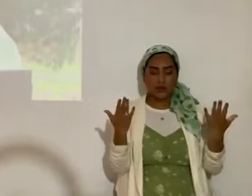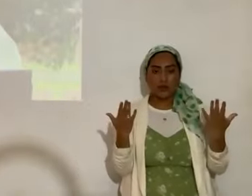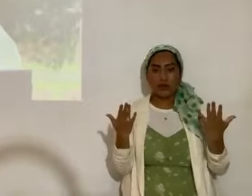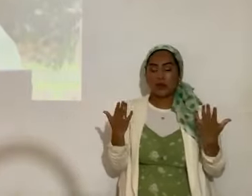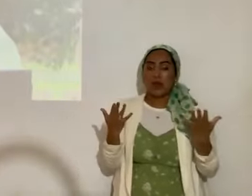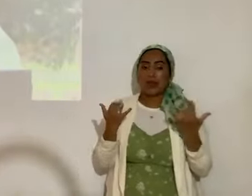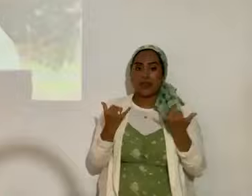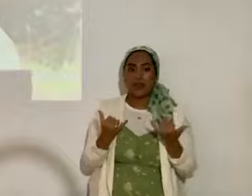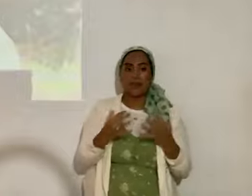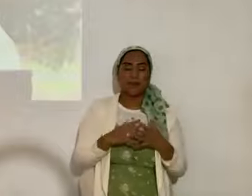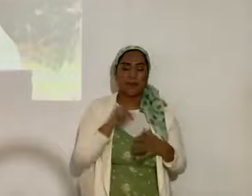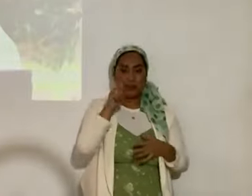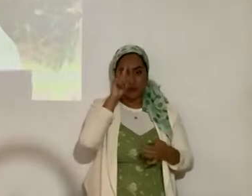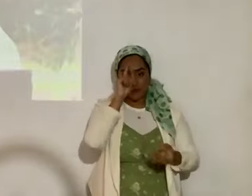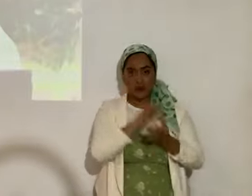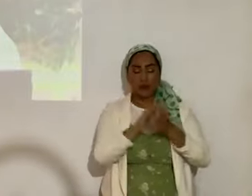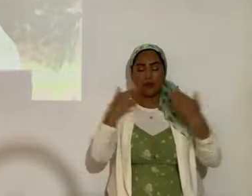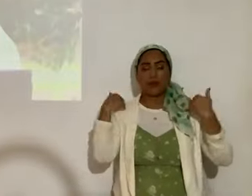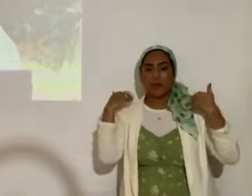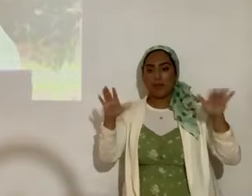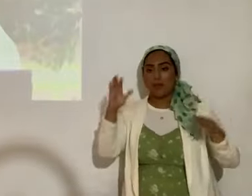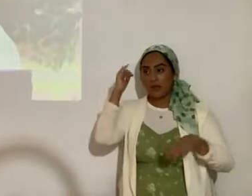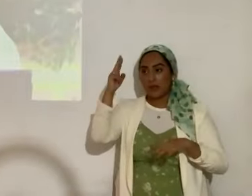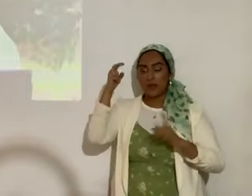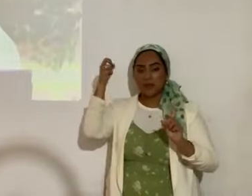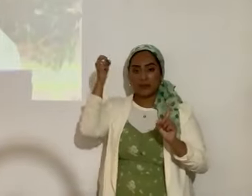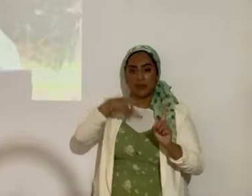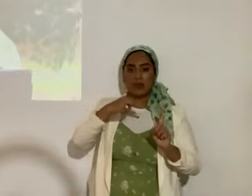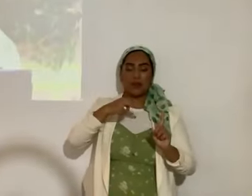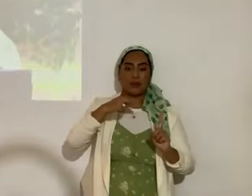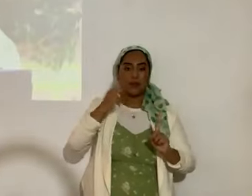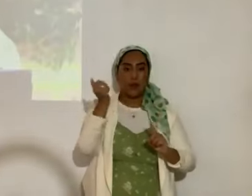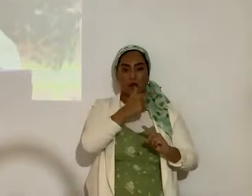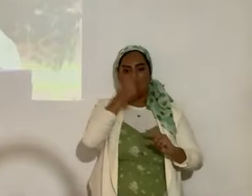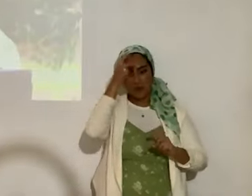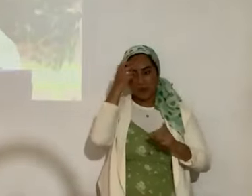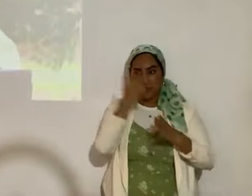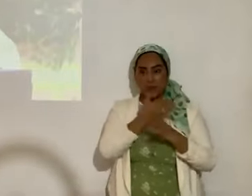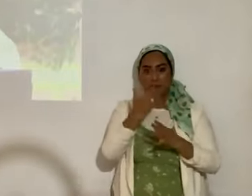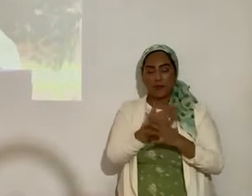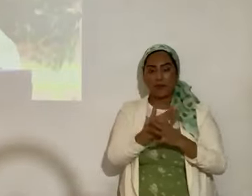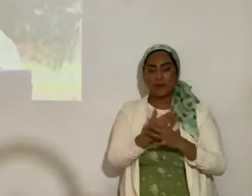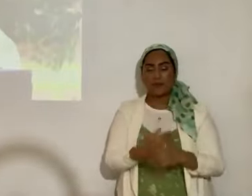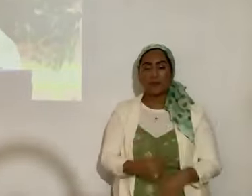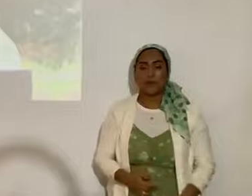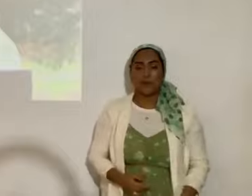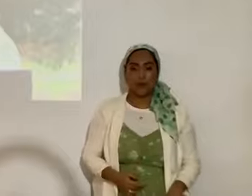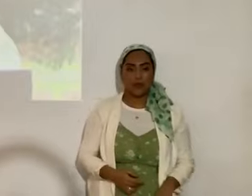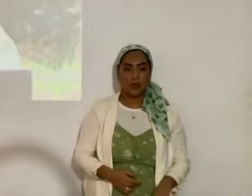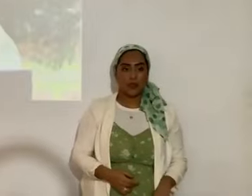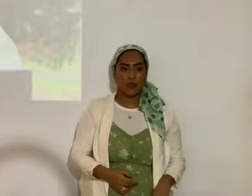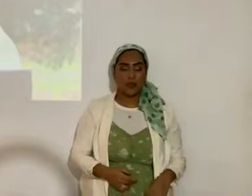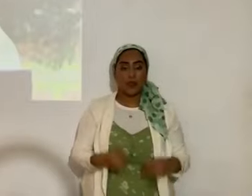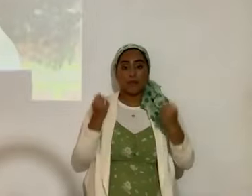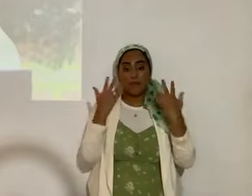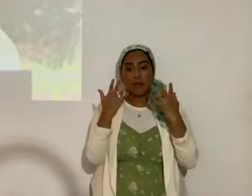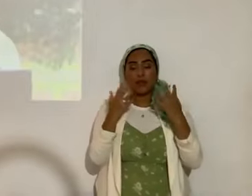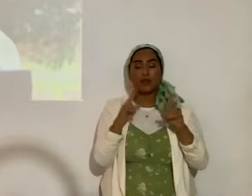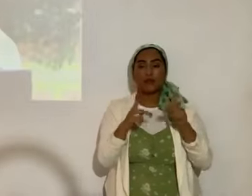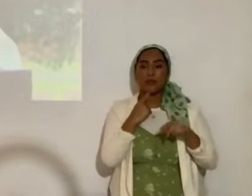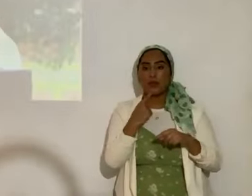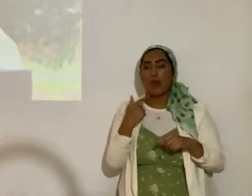ahora crees que los malajín de Yahweh vencerán las huestes satánicas muchos tal vez